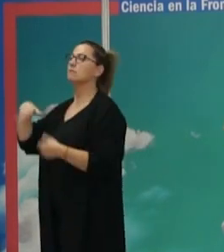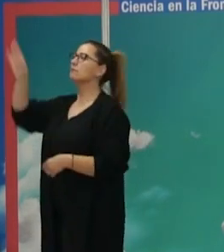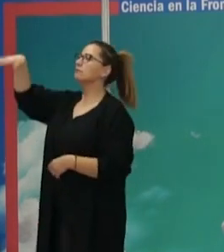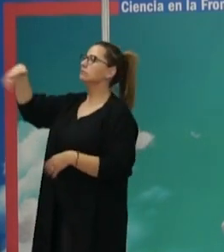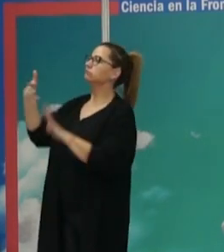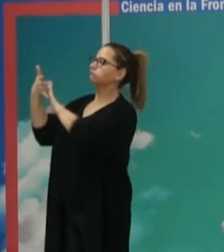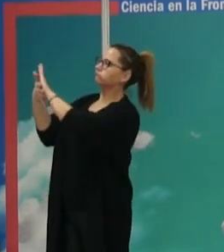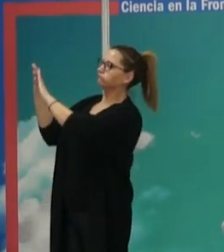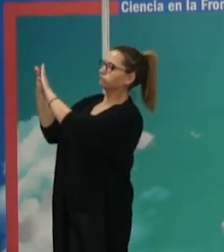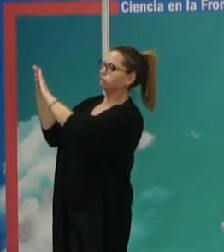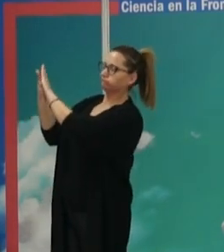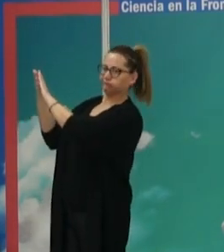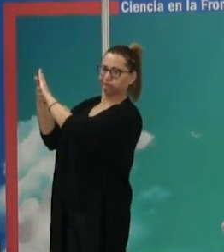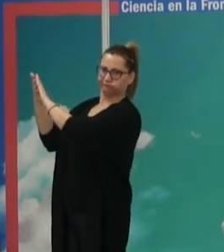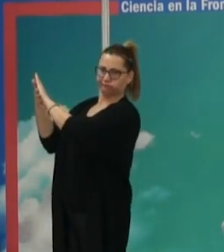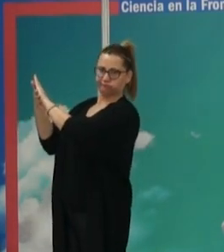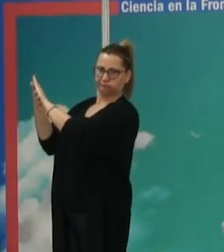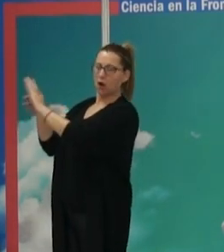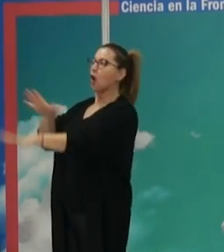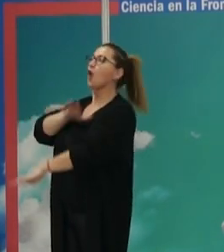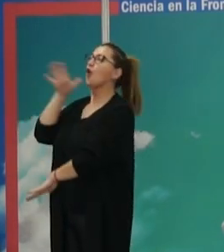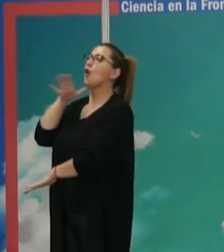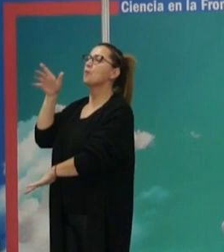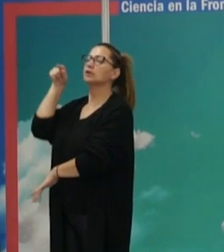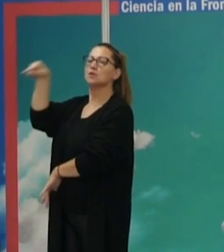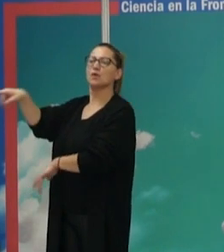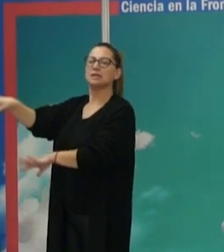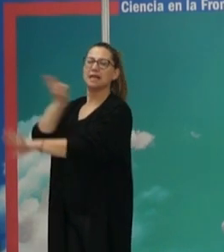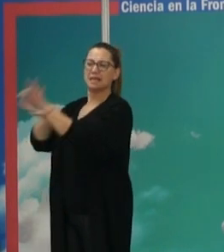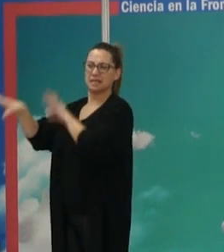condiciones, las razones por las que toman esas decisiones de clasificación.